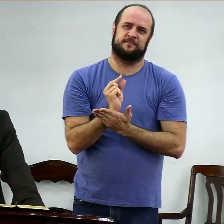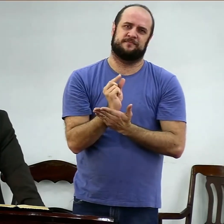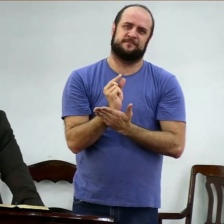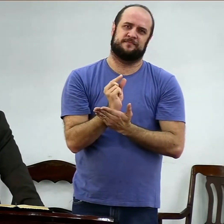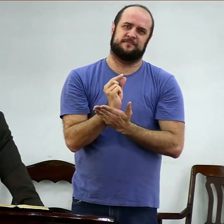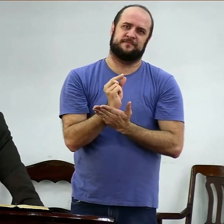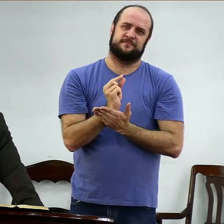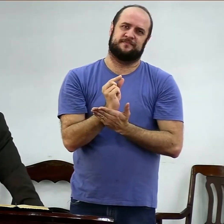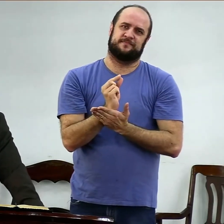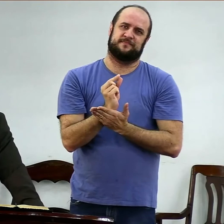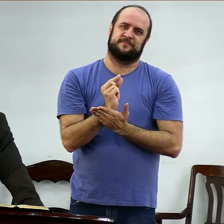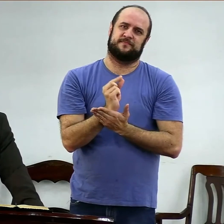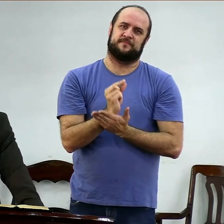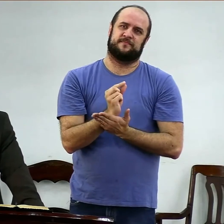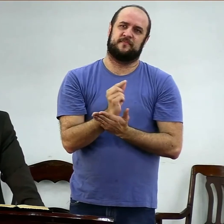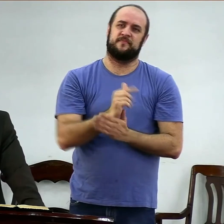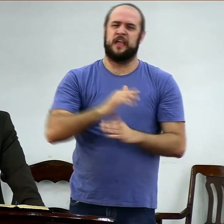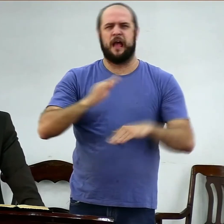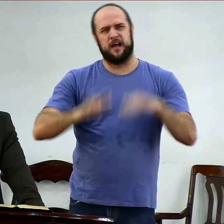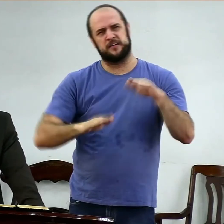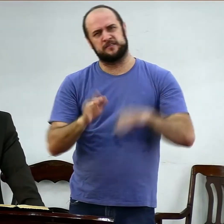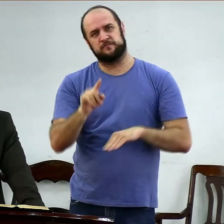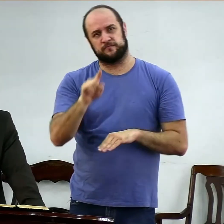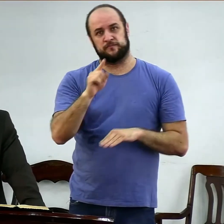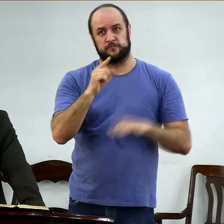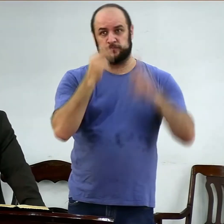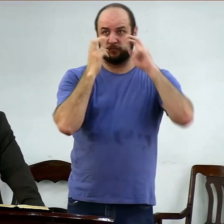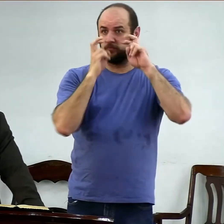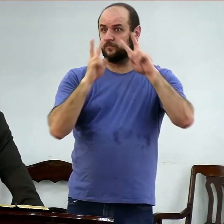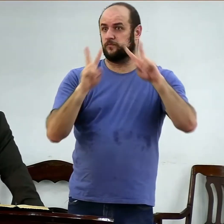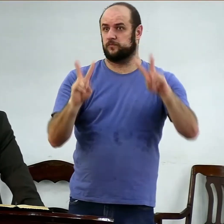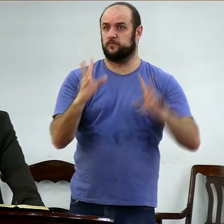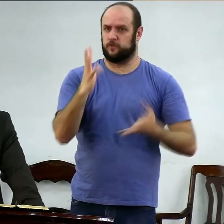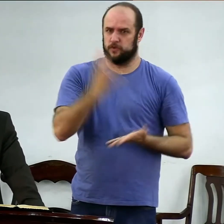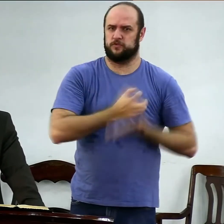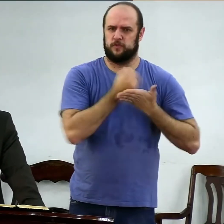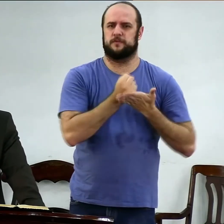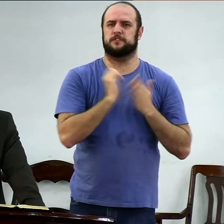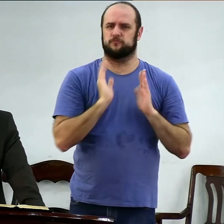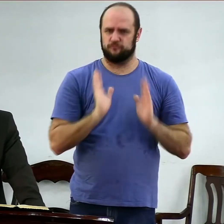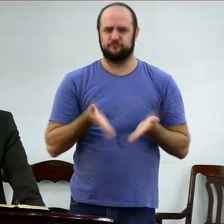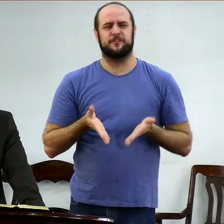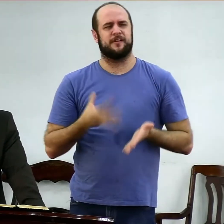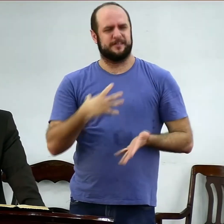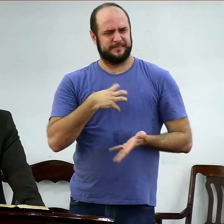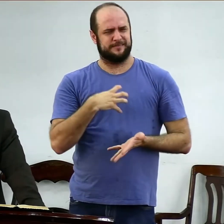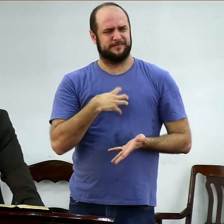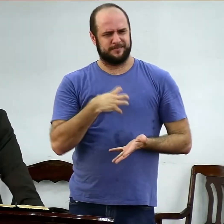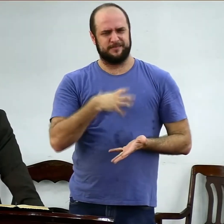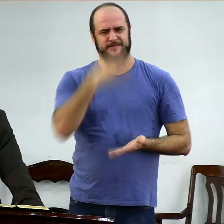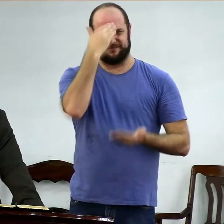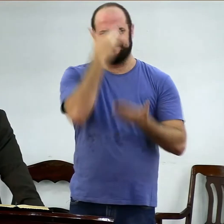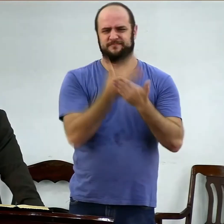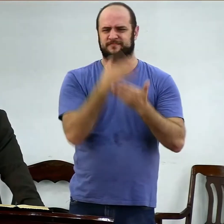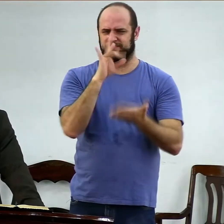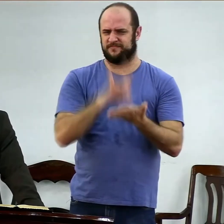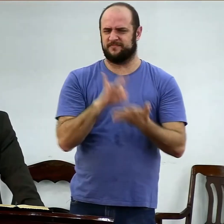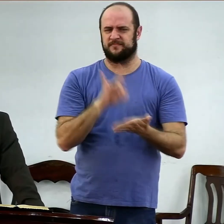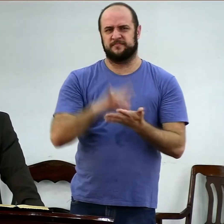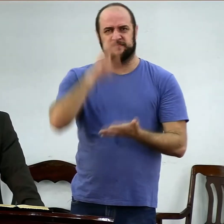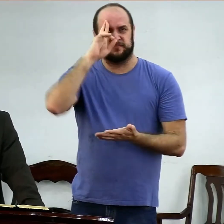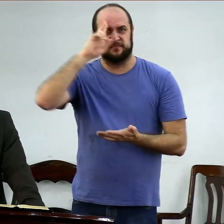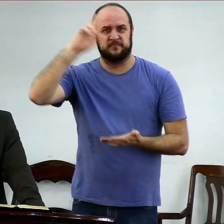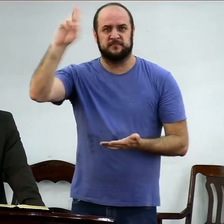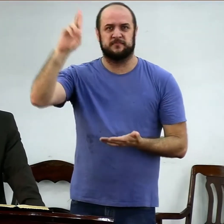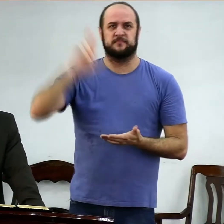Pode ser que você tenha clareza a respeito da sua salvação na obra redentora de Cristo, em ter